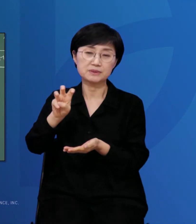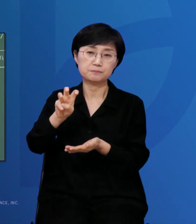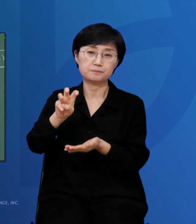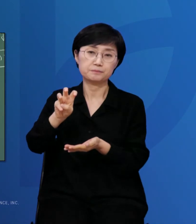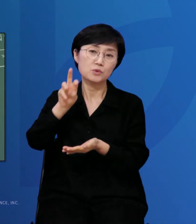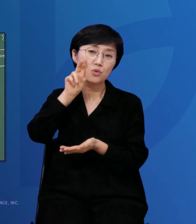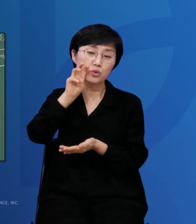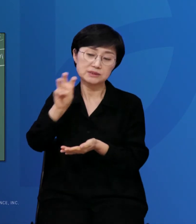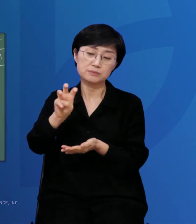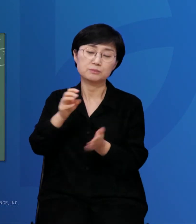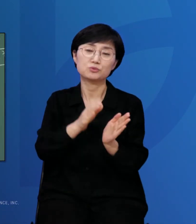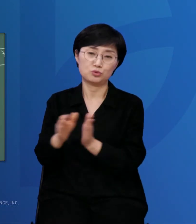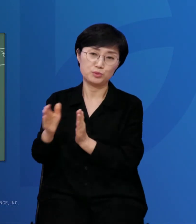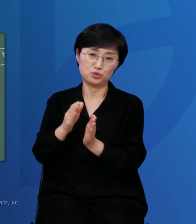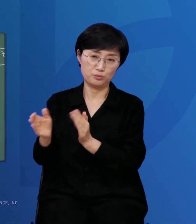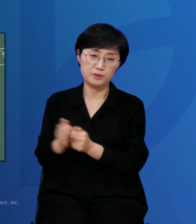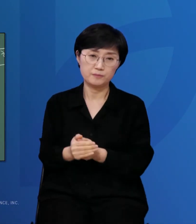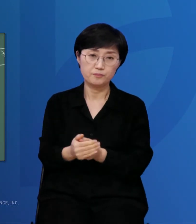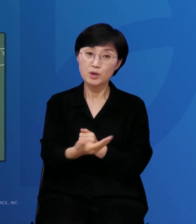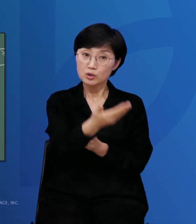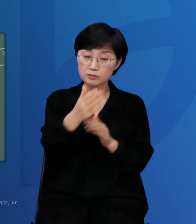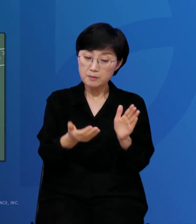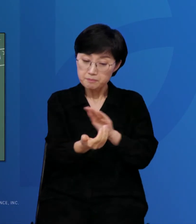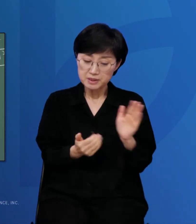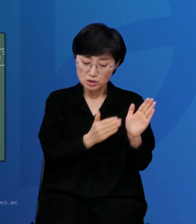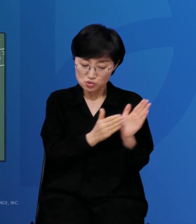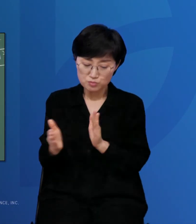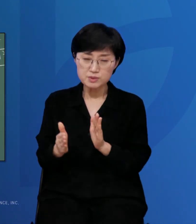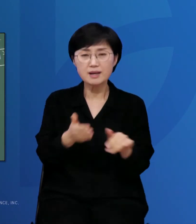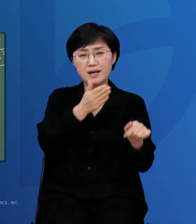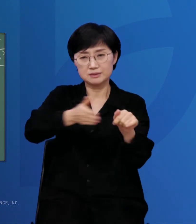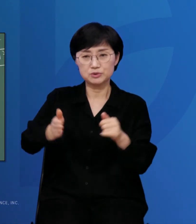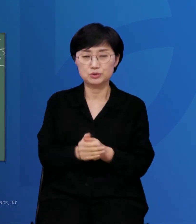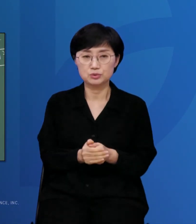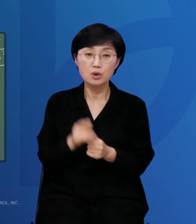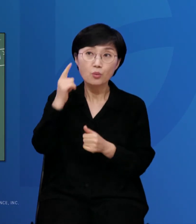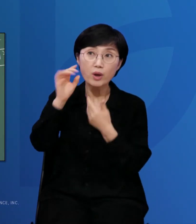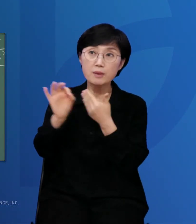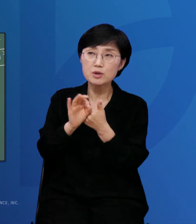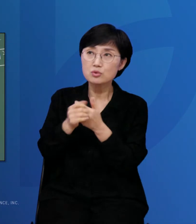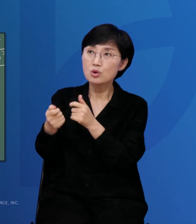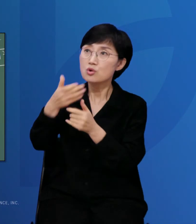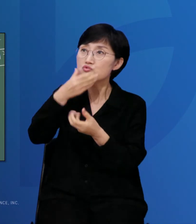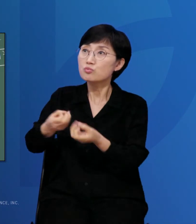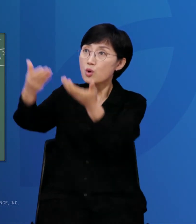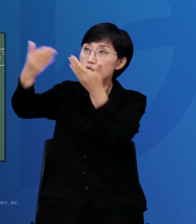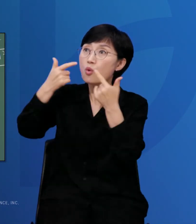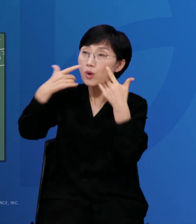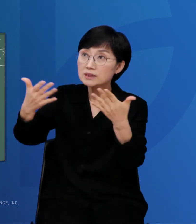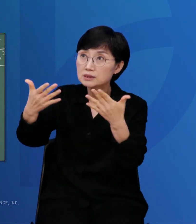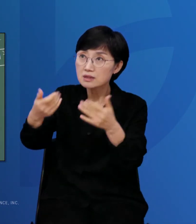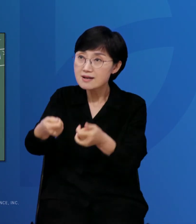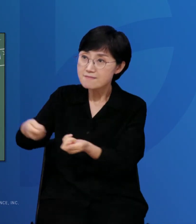现在我们首尔的237中心，我们在准备可以翻译的这样的房间大概30个。 준비해야 됩니다. 하나님 축복 주실 거니까 그릇이 있어야 될 거 아니요.